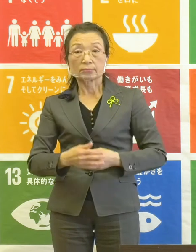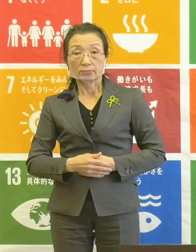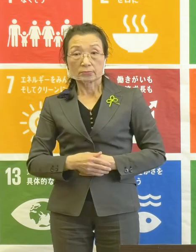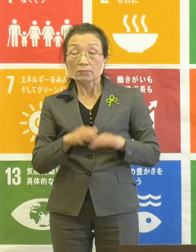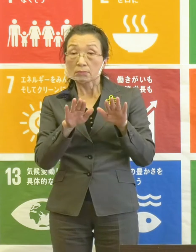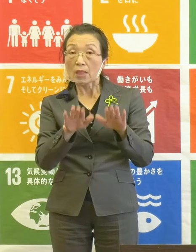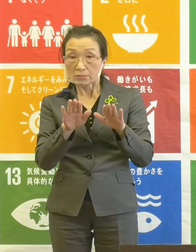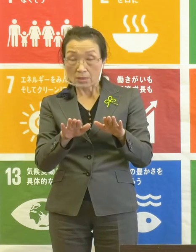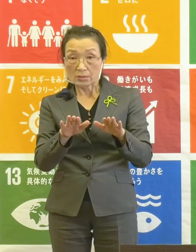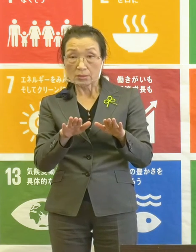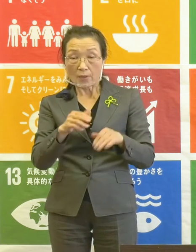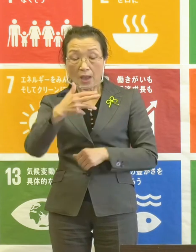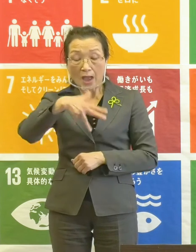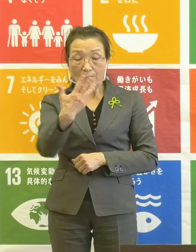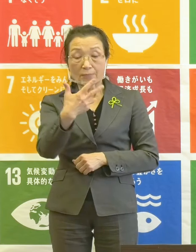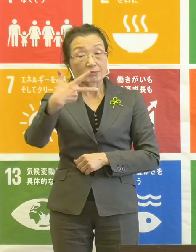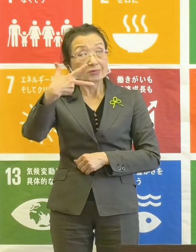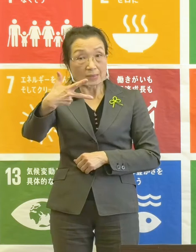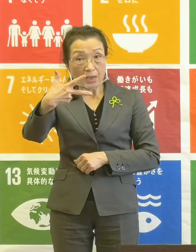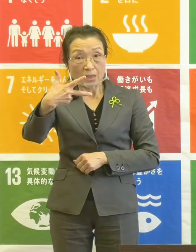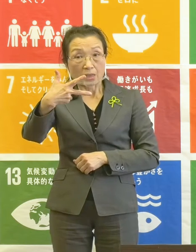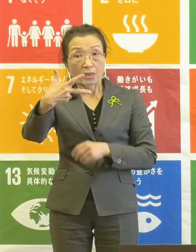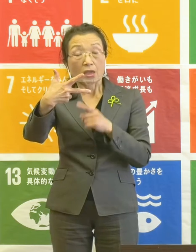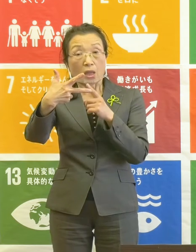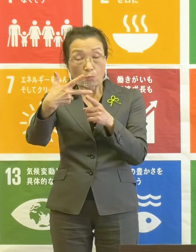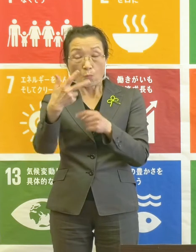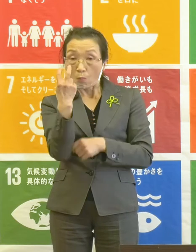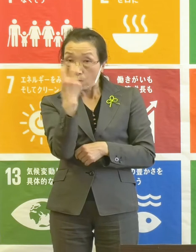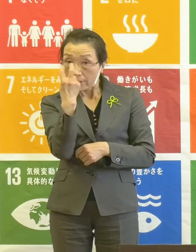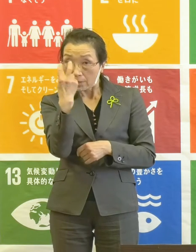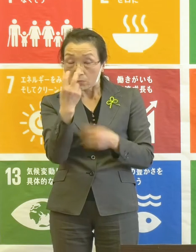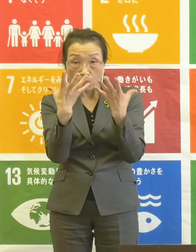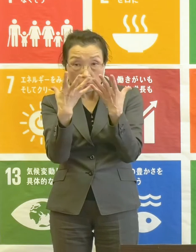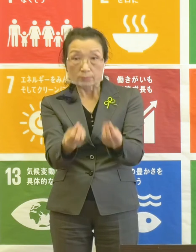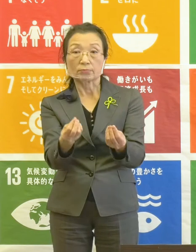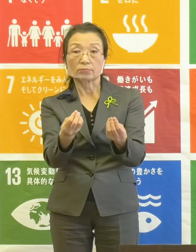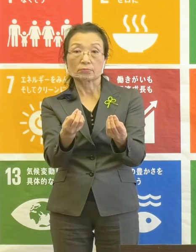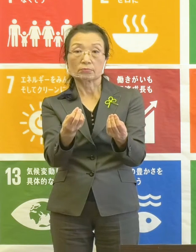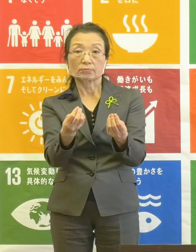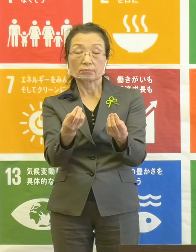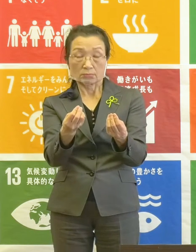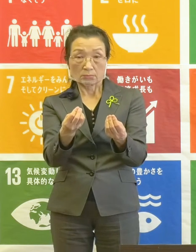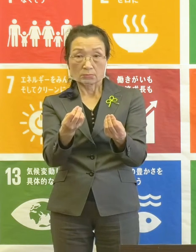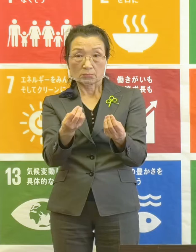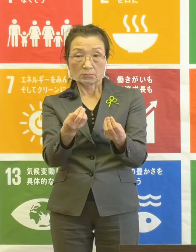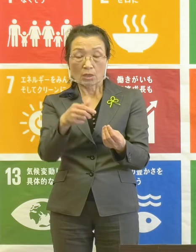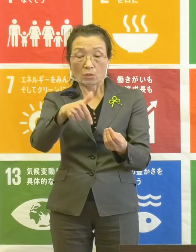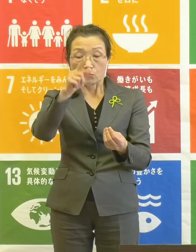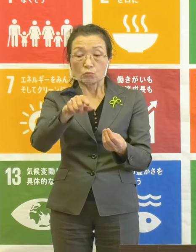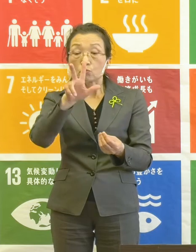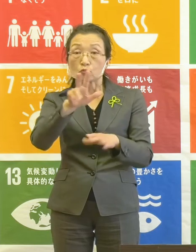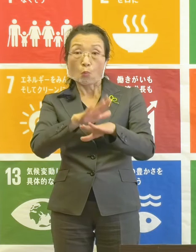現在は807件の検査が行われています。プール方式でございます